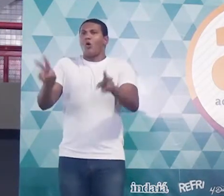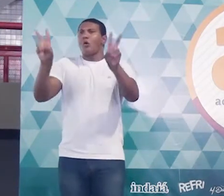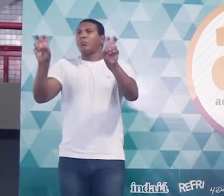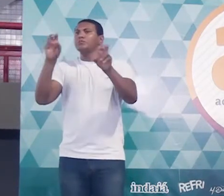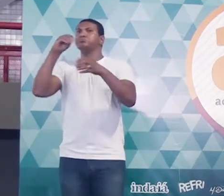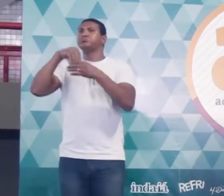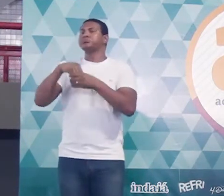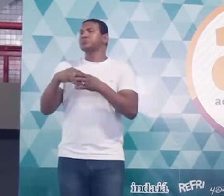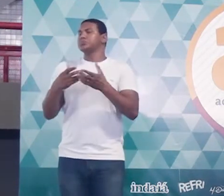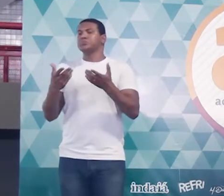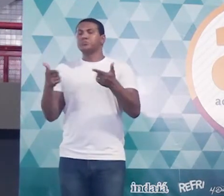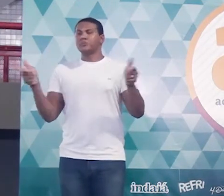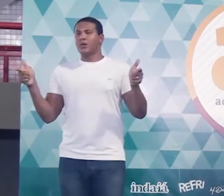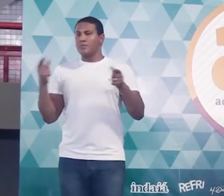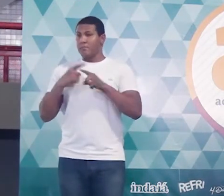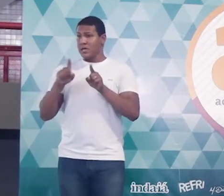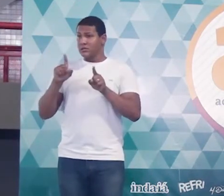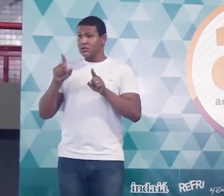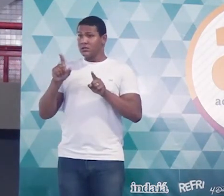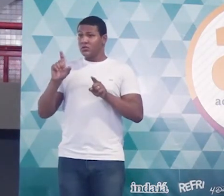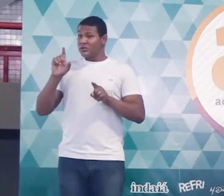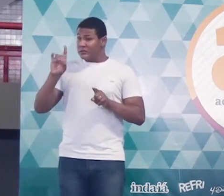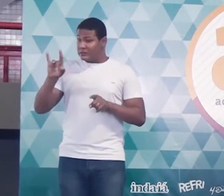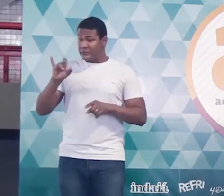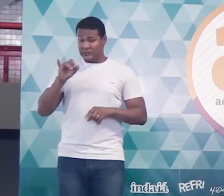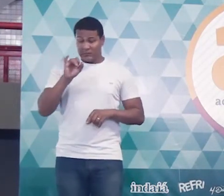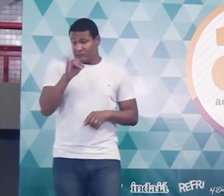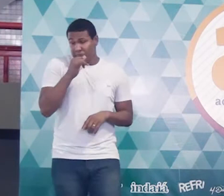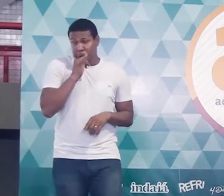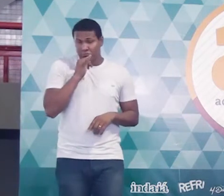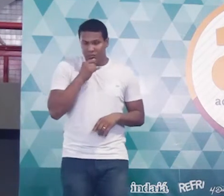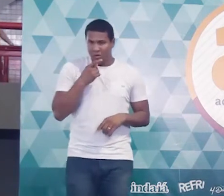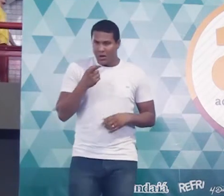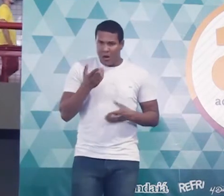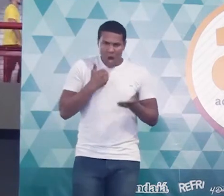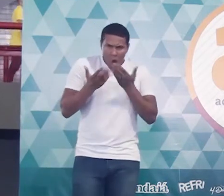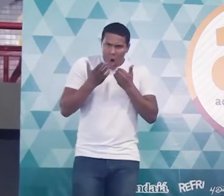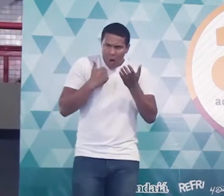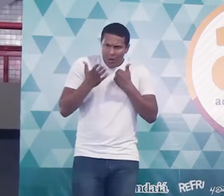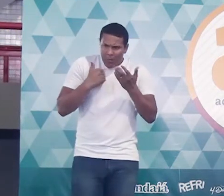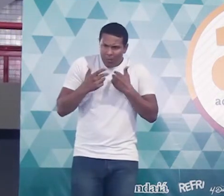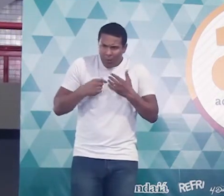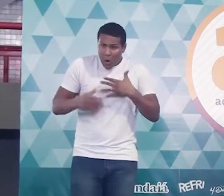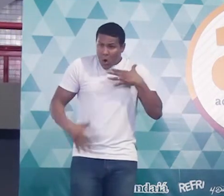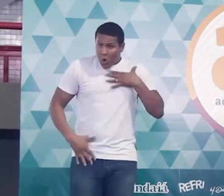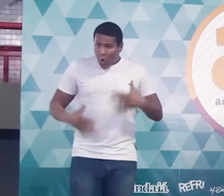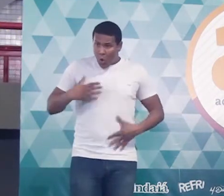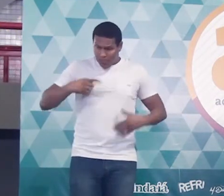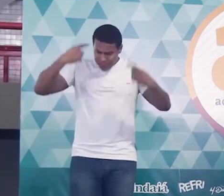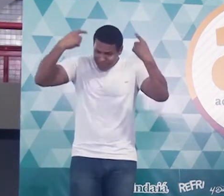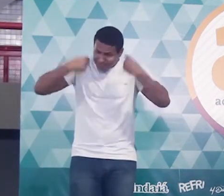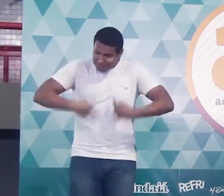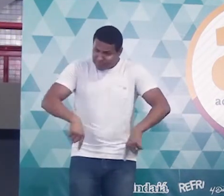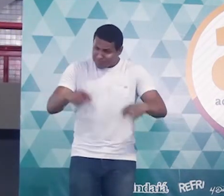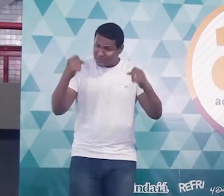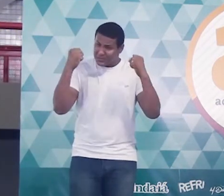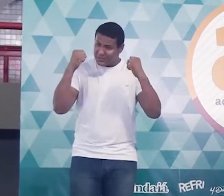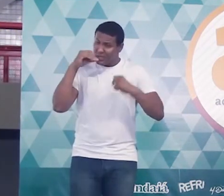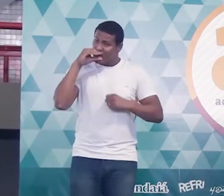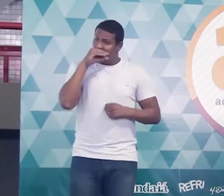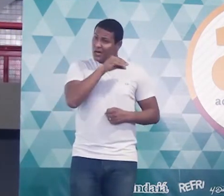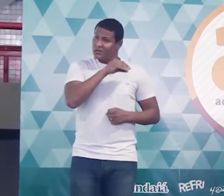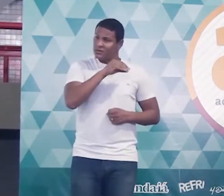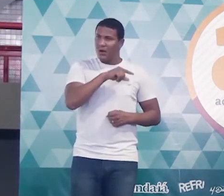o seu corpo todo estiver quente, certo? E você tomar um banho de água fria. Tomou café, o café